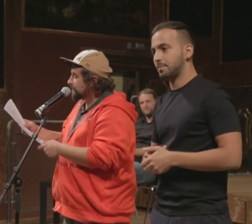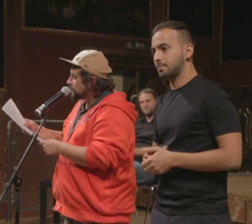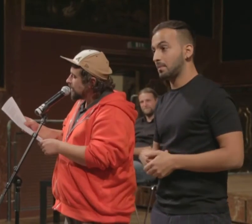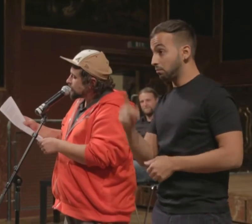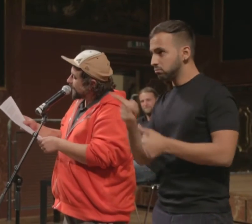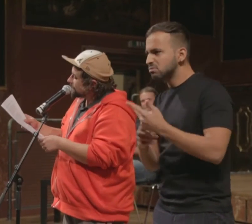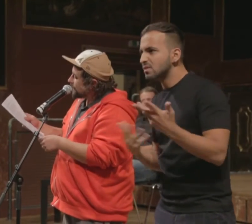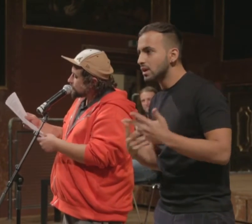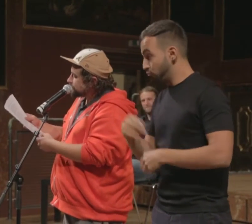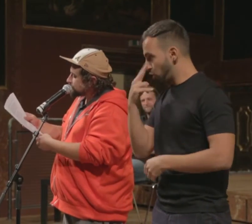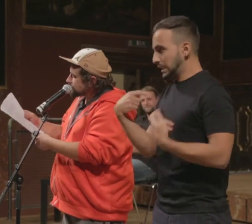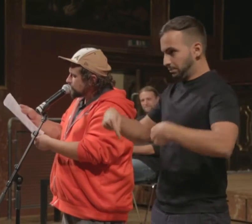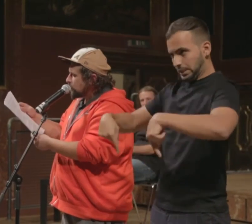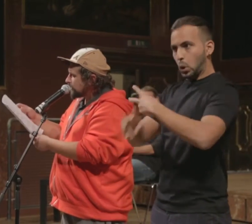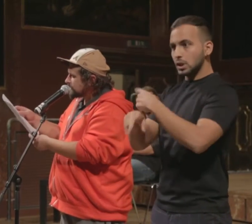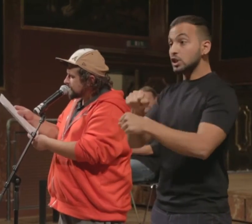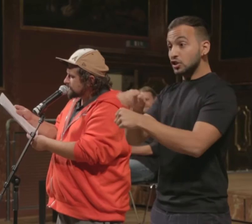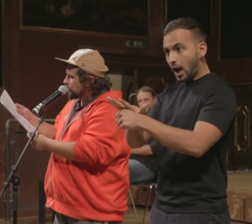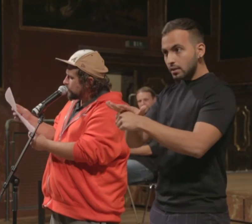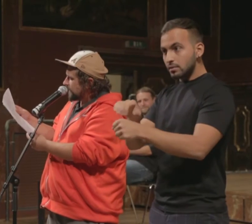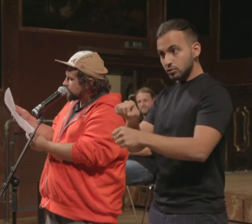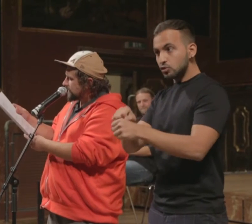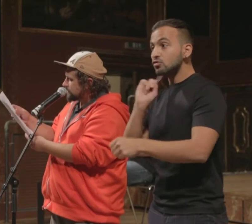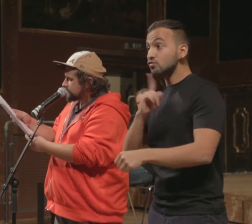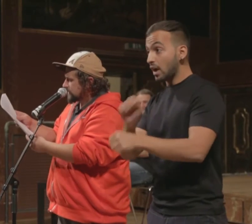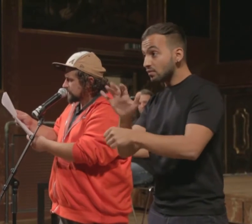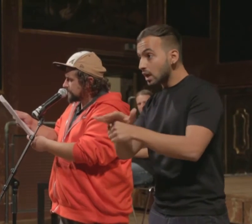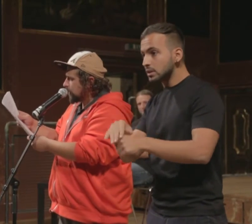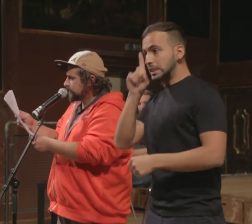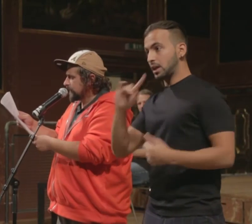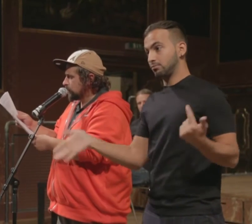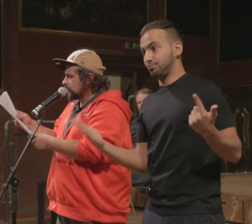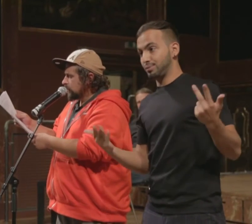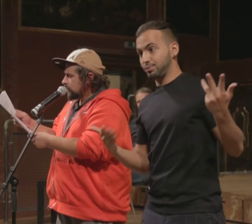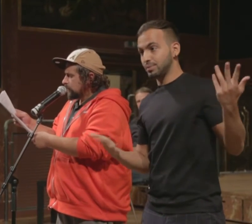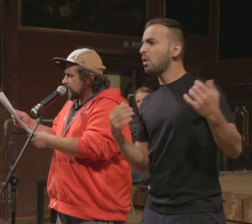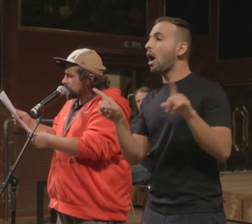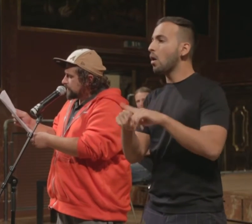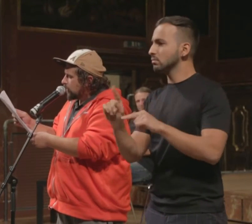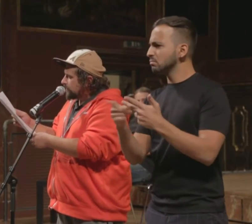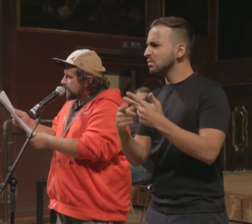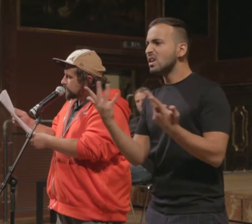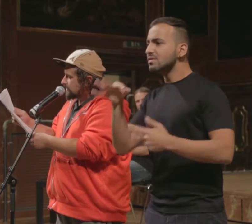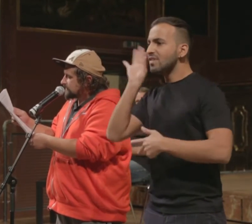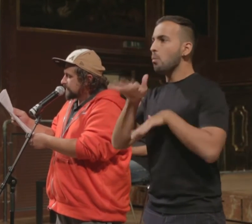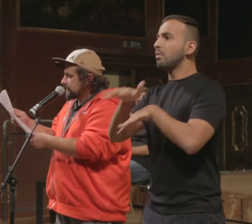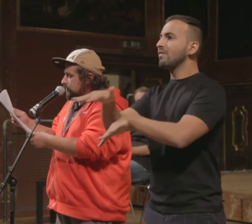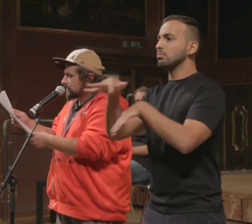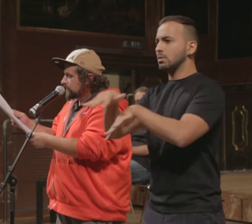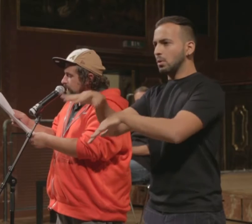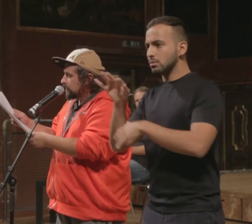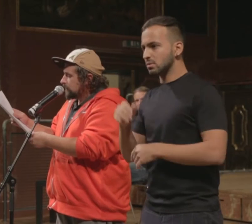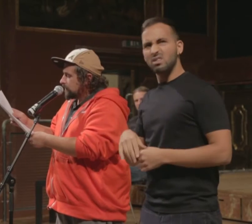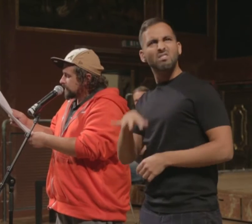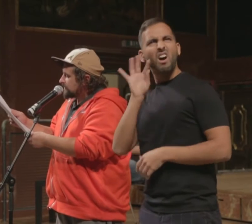Als da wären Schweinefleisch, One-Night-Stands, alkoholfreies Bier und selbstverständlich die Frauenbewegung. Vor allem mit der Frauenbewegung tat sich Senat dann